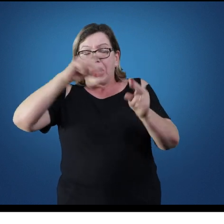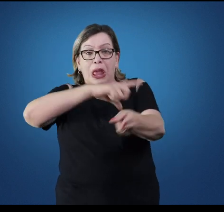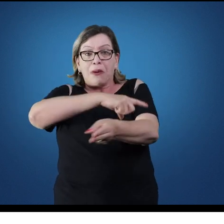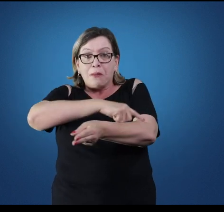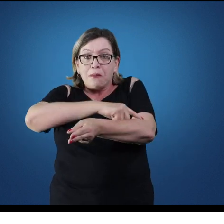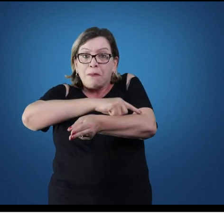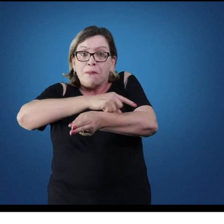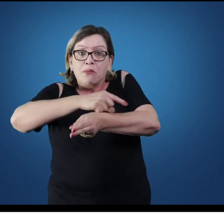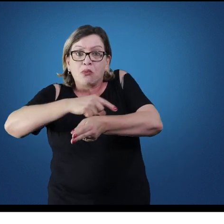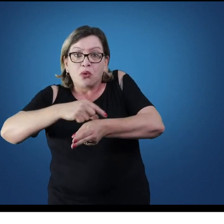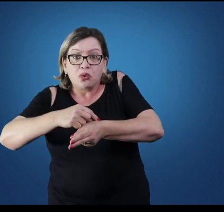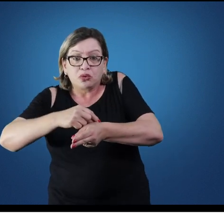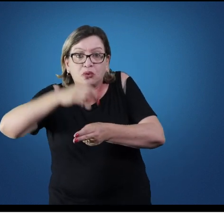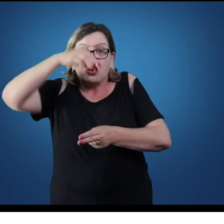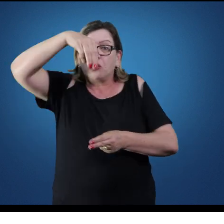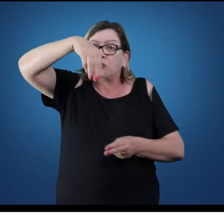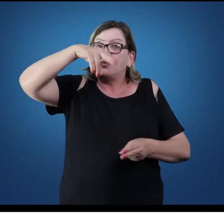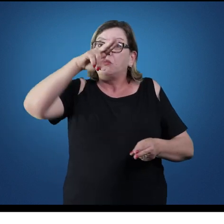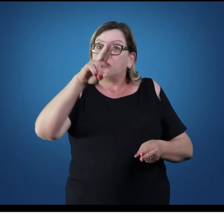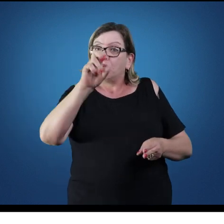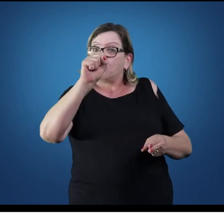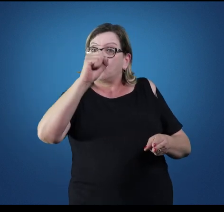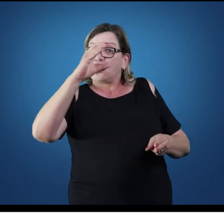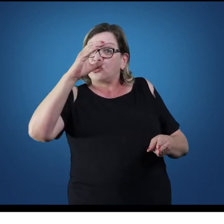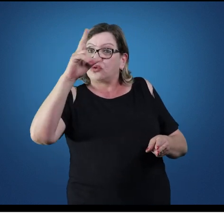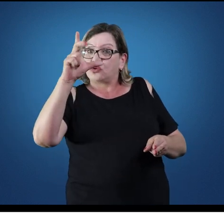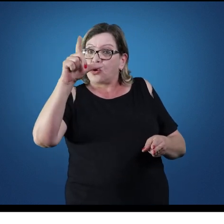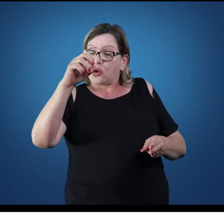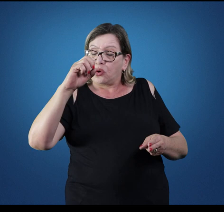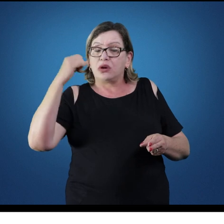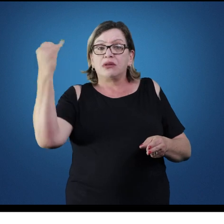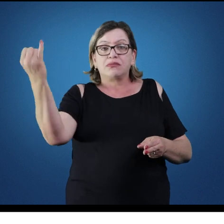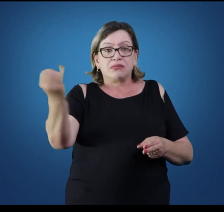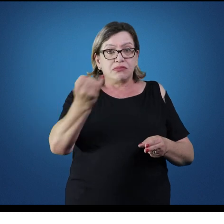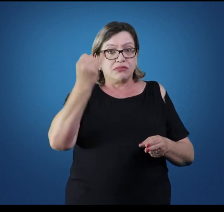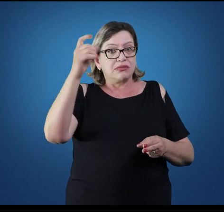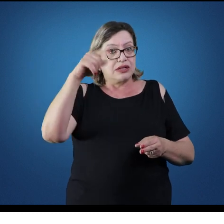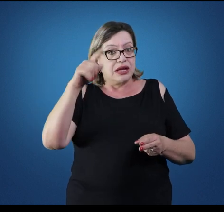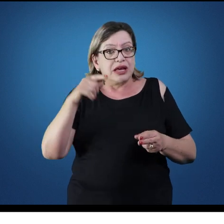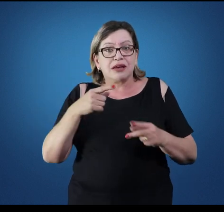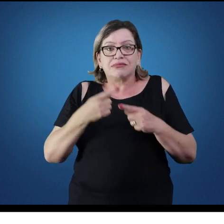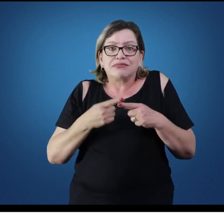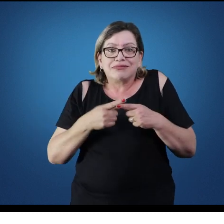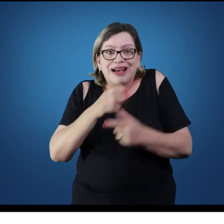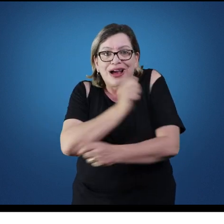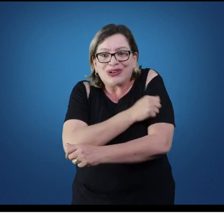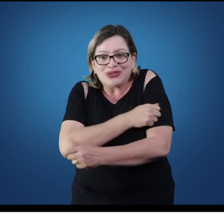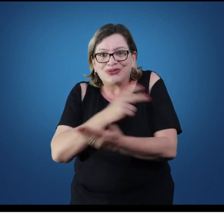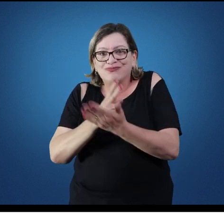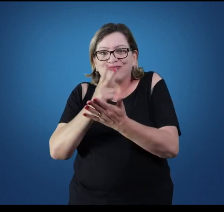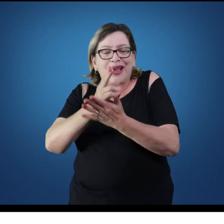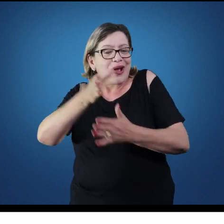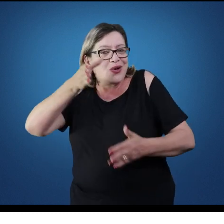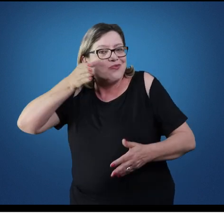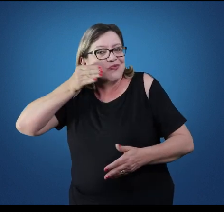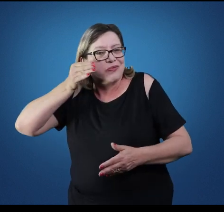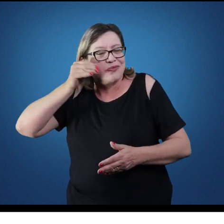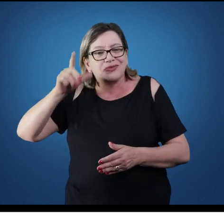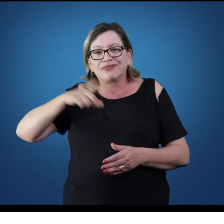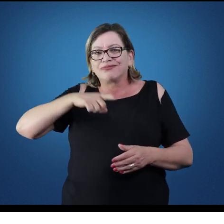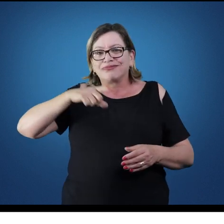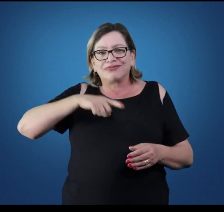educação física abarca esse conteúdo, porque é de muita curiosidade dos alunos, não só da educação física, mas também os